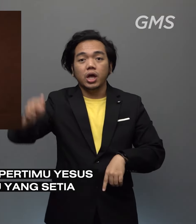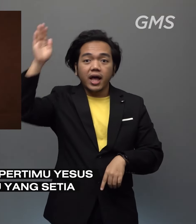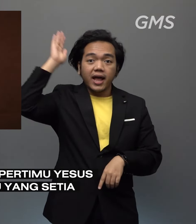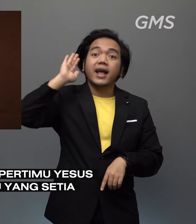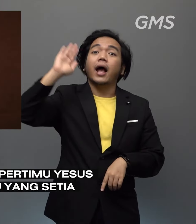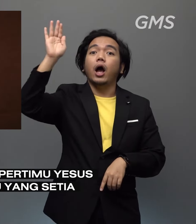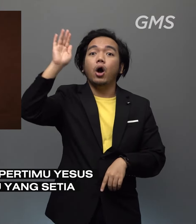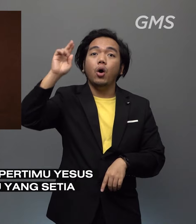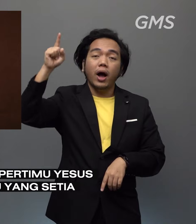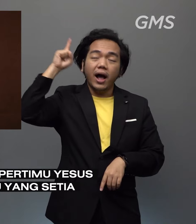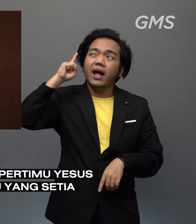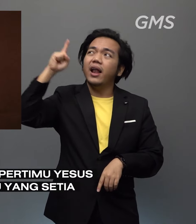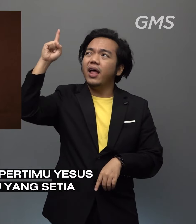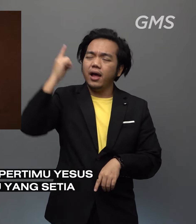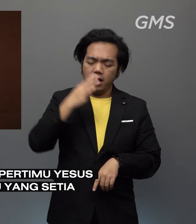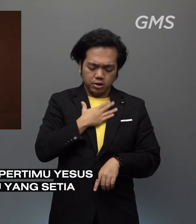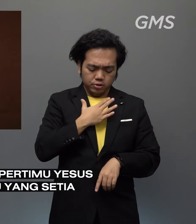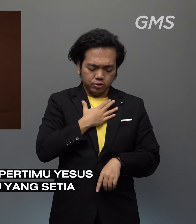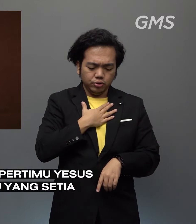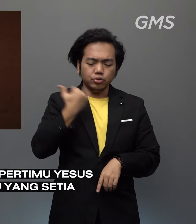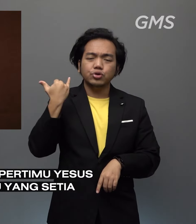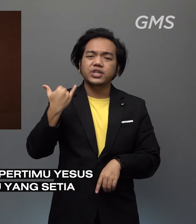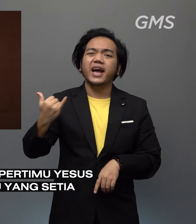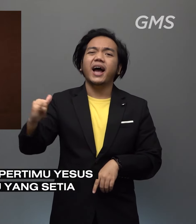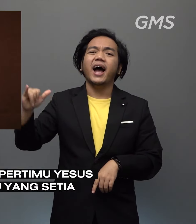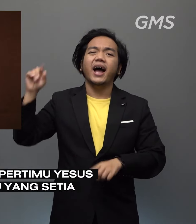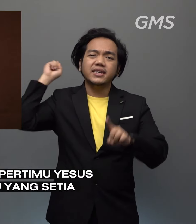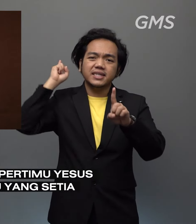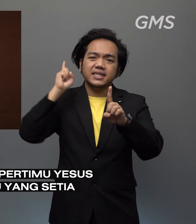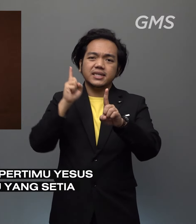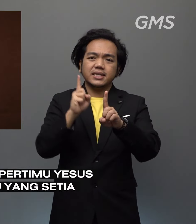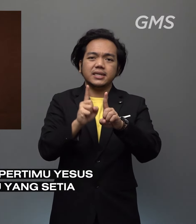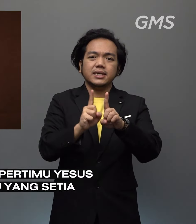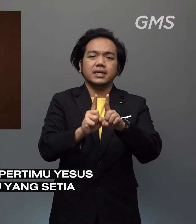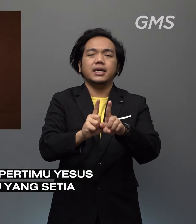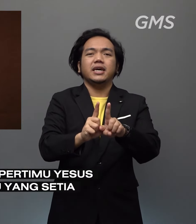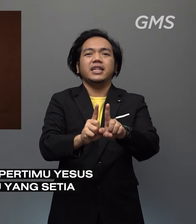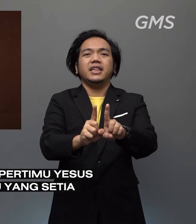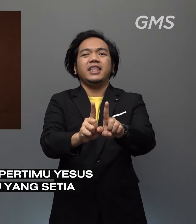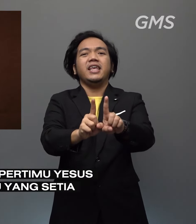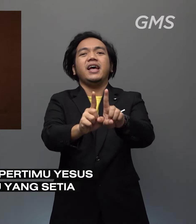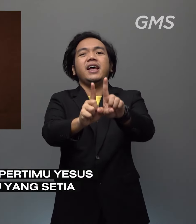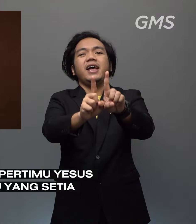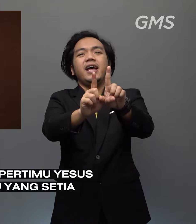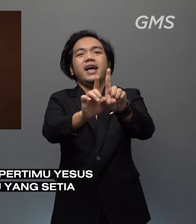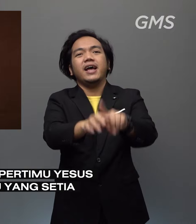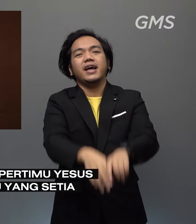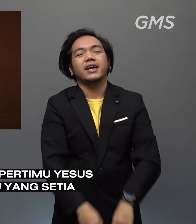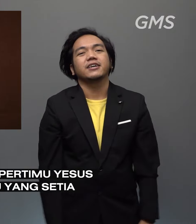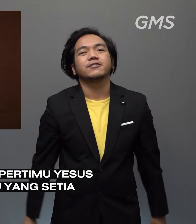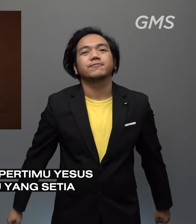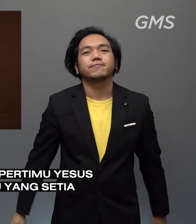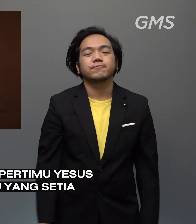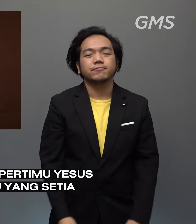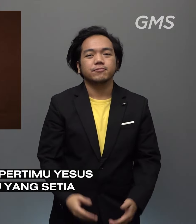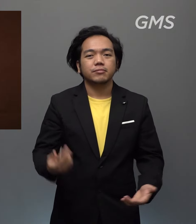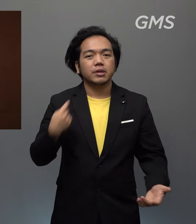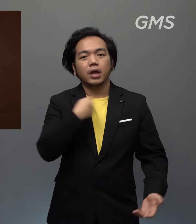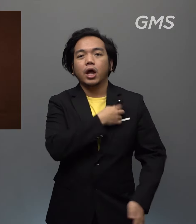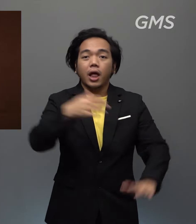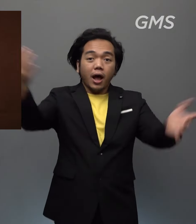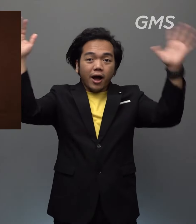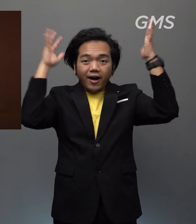Yesus, Kau Allahku yang setia. Mari berikan tepuk tangan